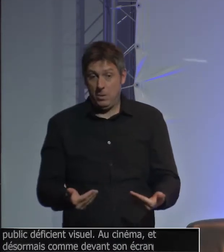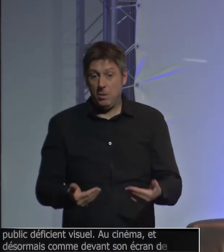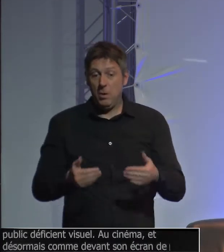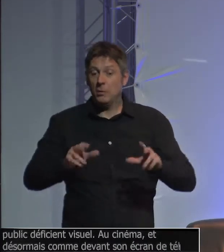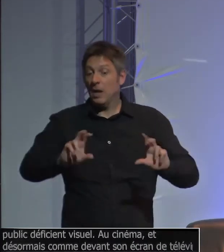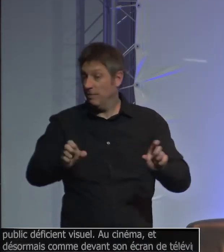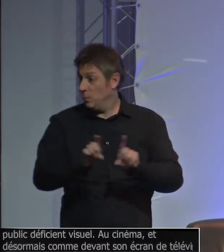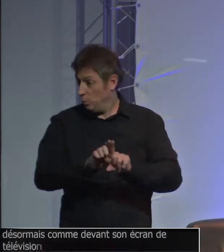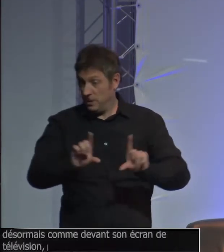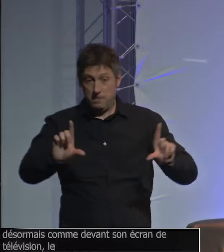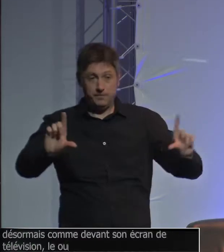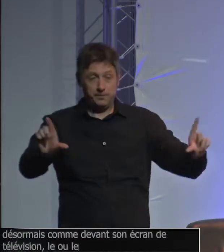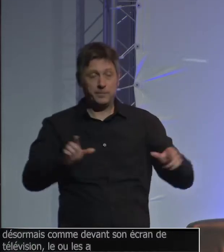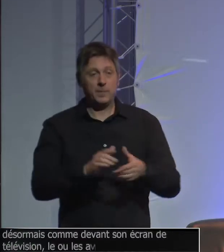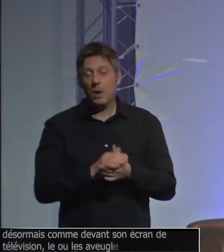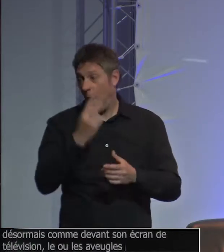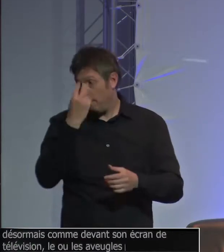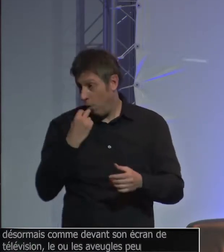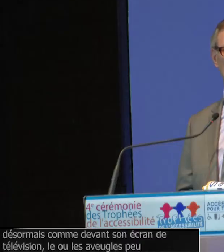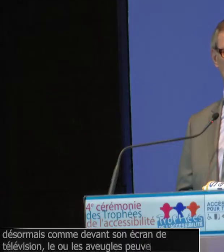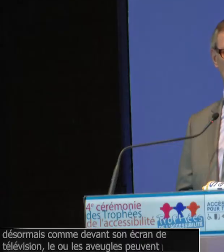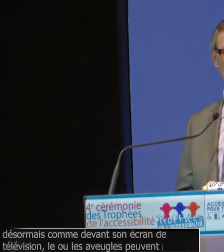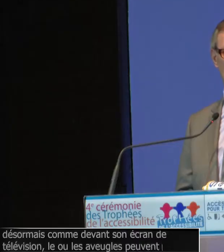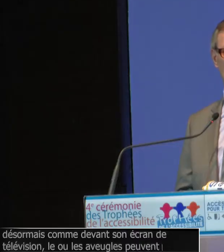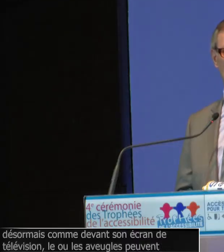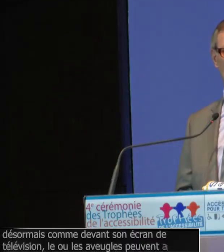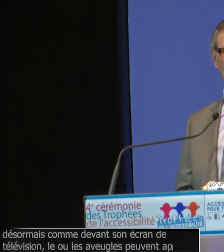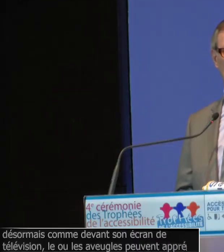de télévision, le ou les aveugles peuvent